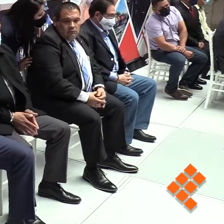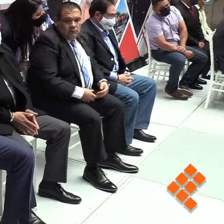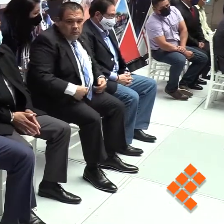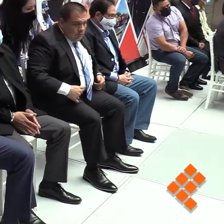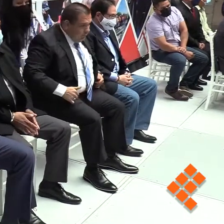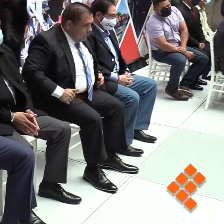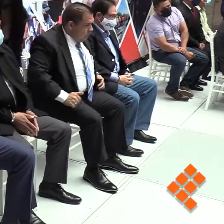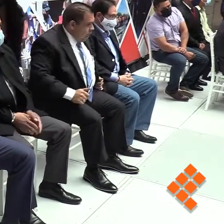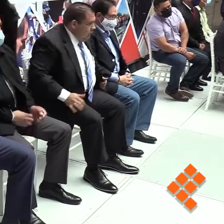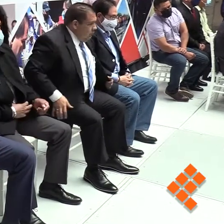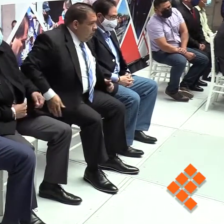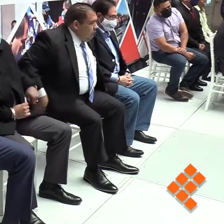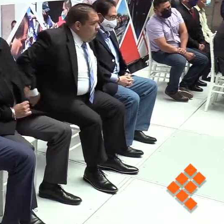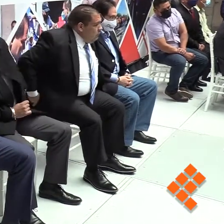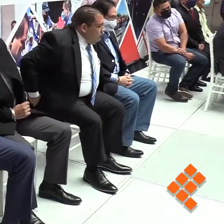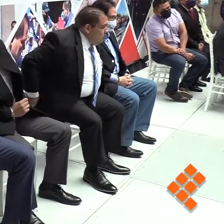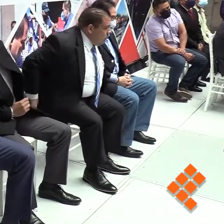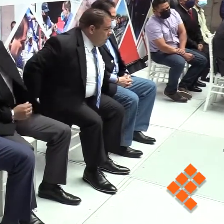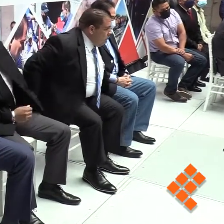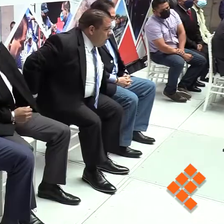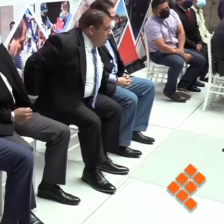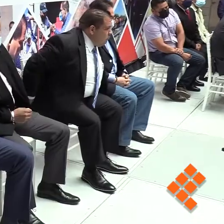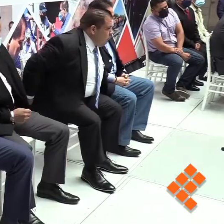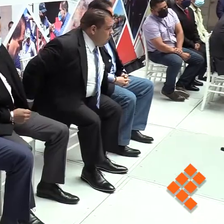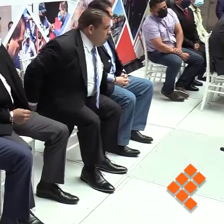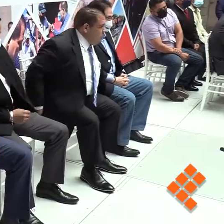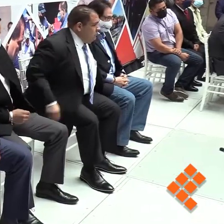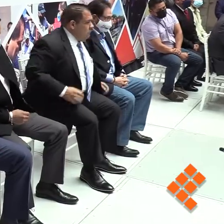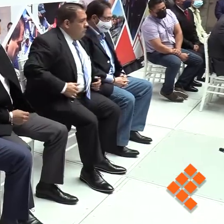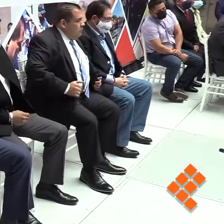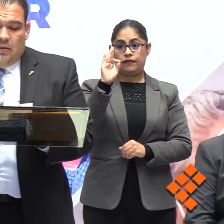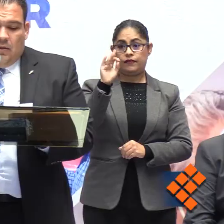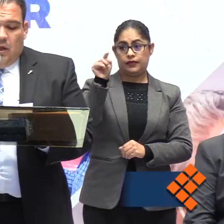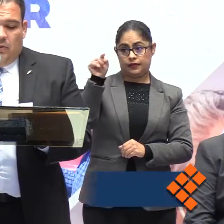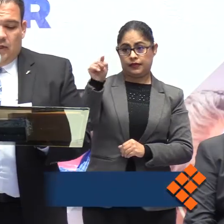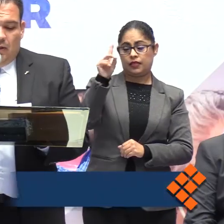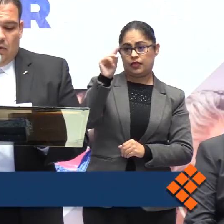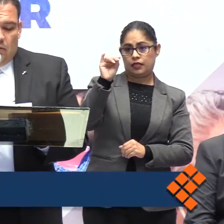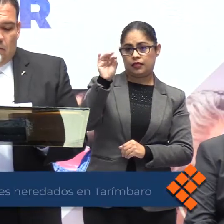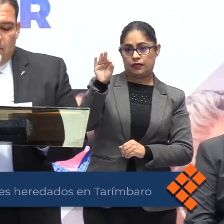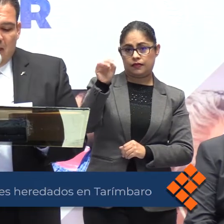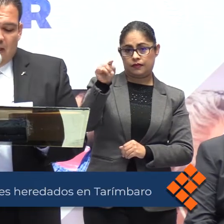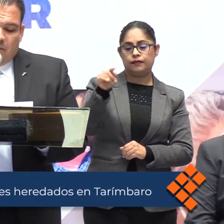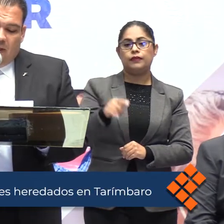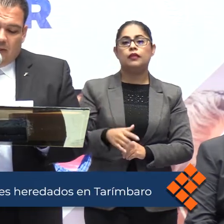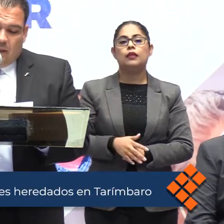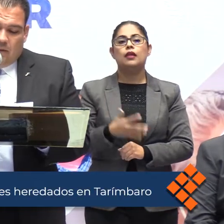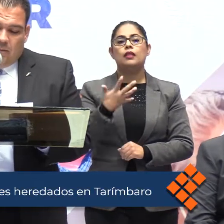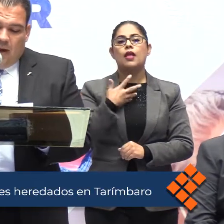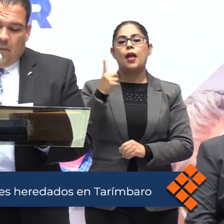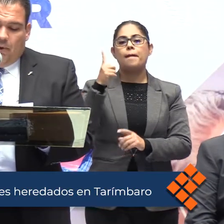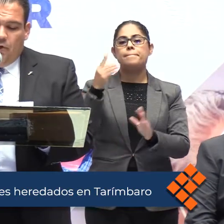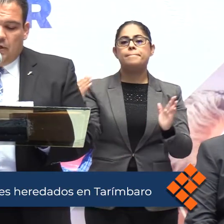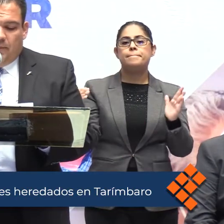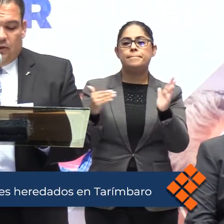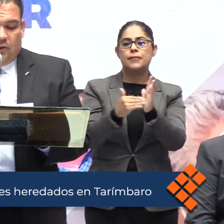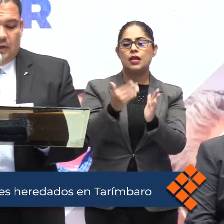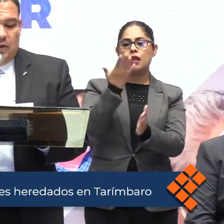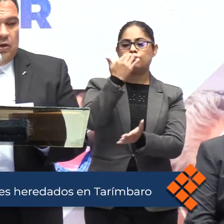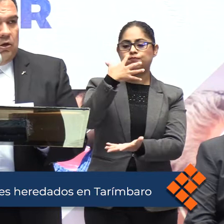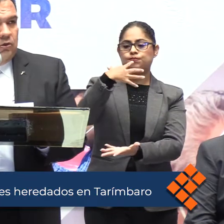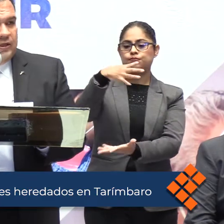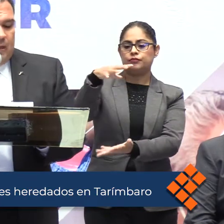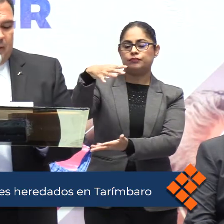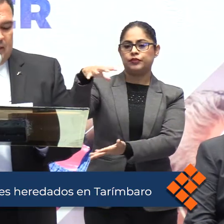en programas federales y también la gestión de más presupuesto. Hemos dado 1,000 despensas para apoyos de